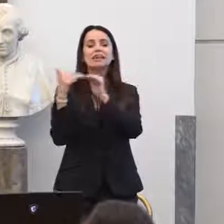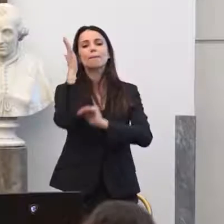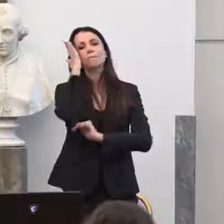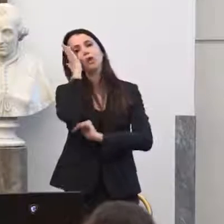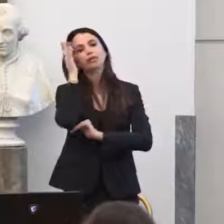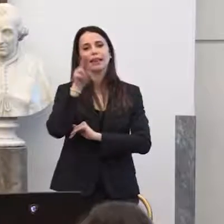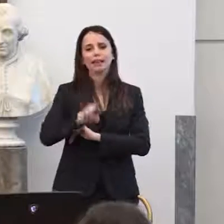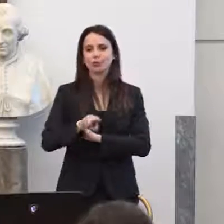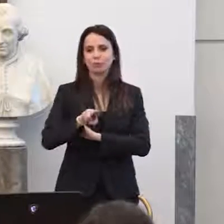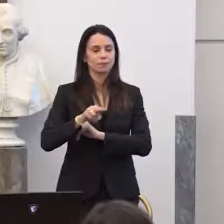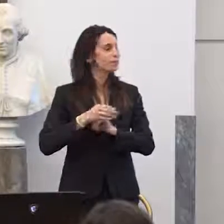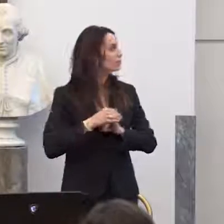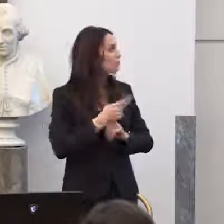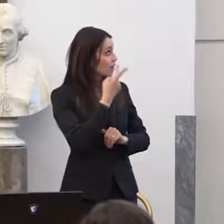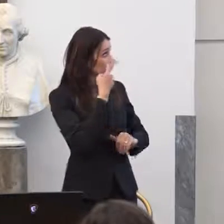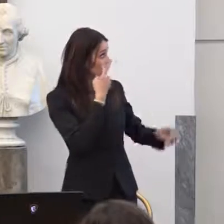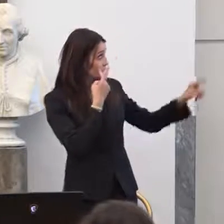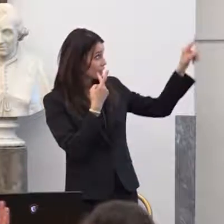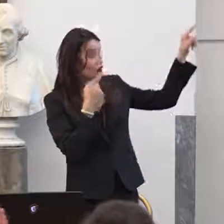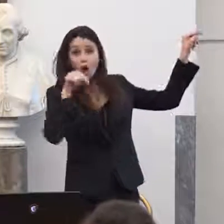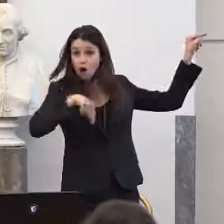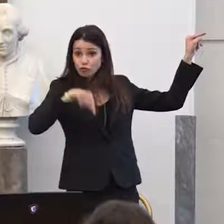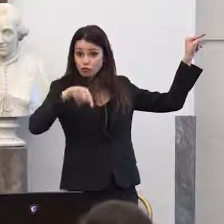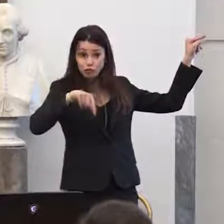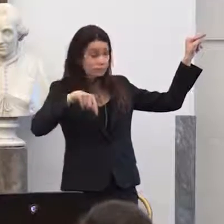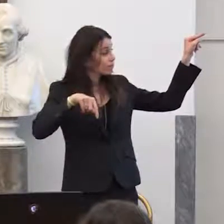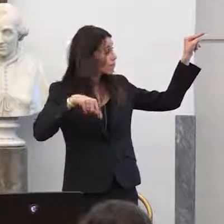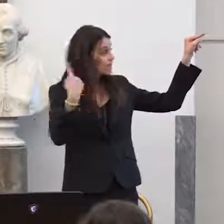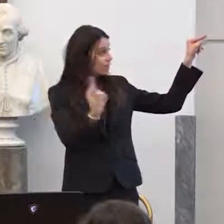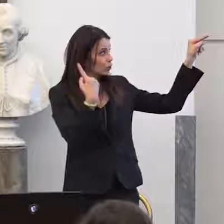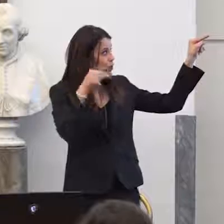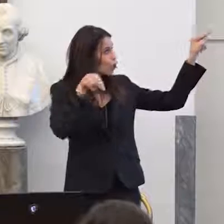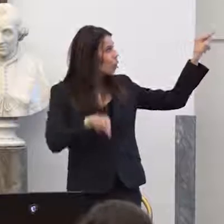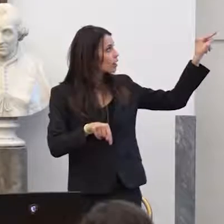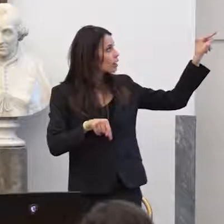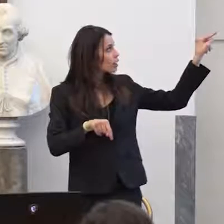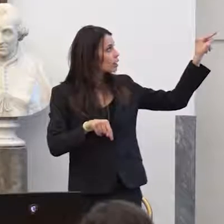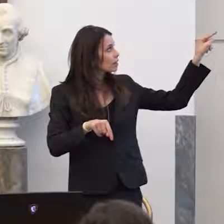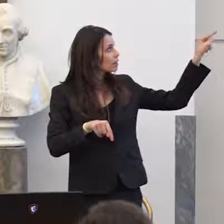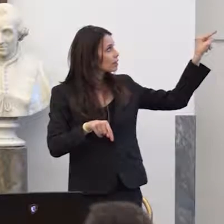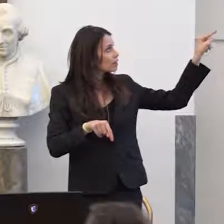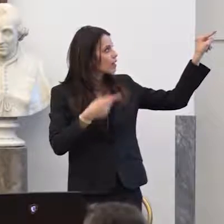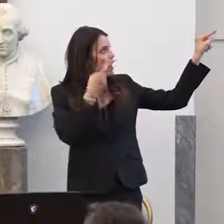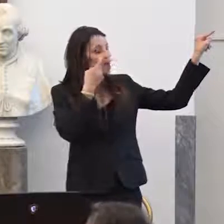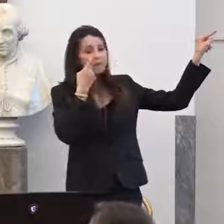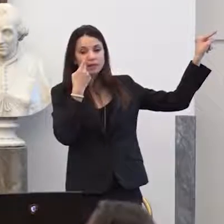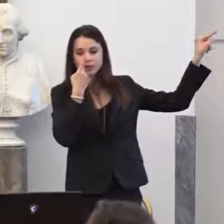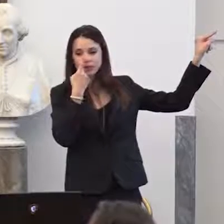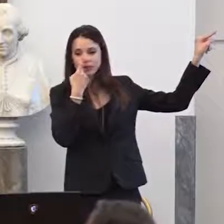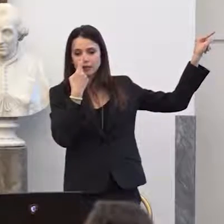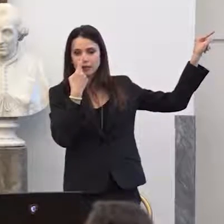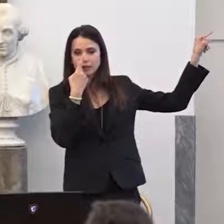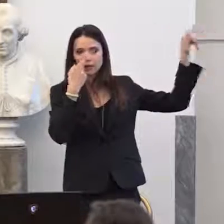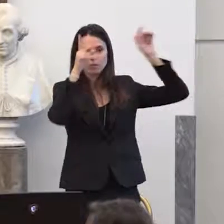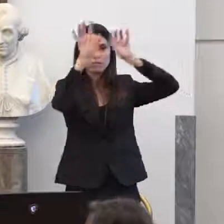questa è la fotografia attuale. Rispetto al famoso standard dello 06, vedete che la classica pelle